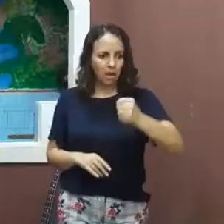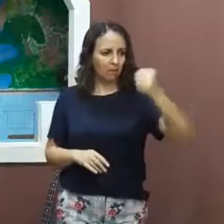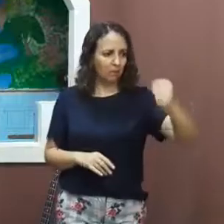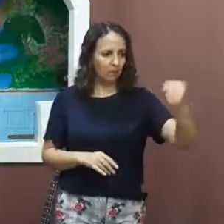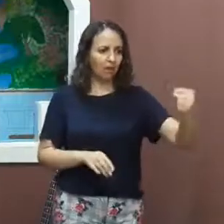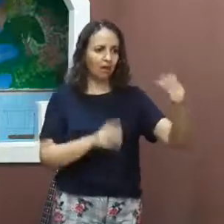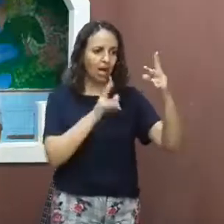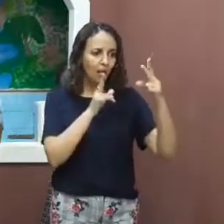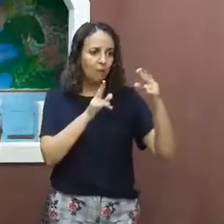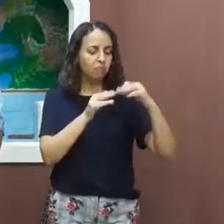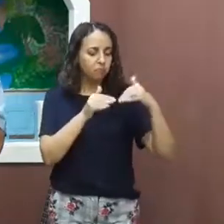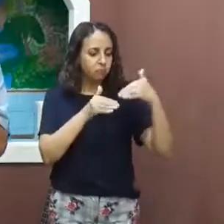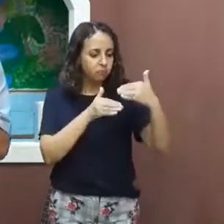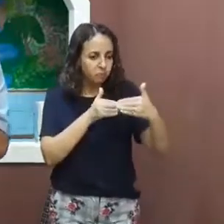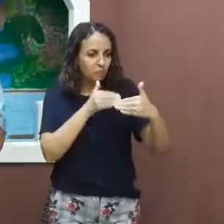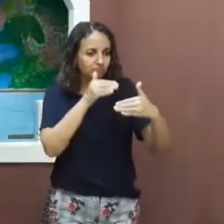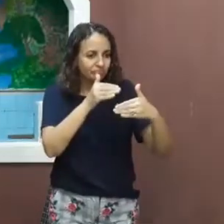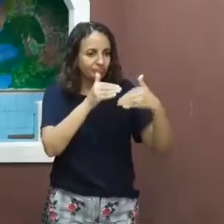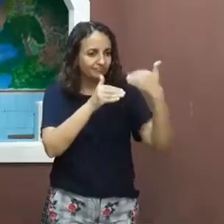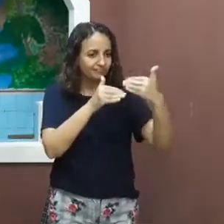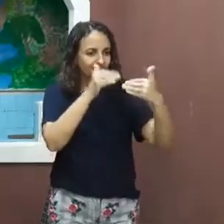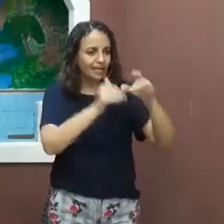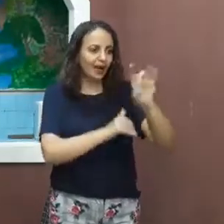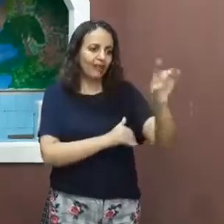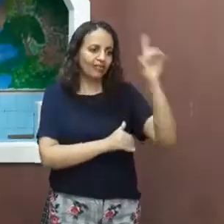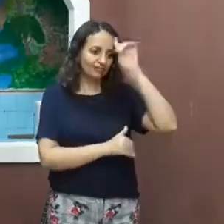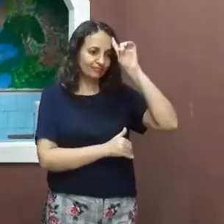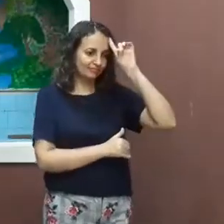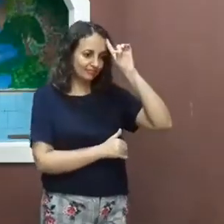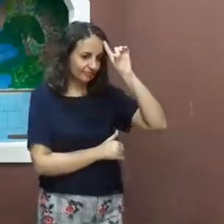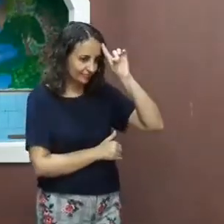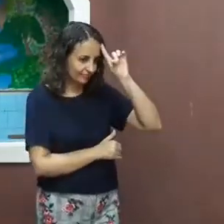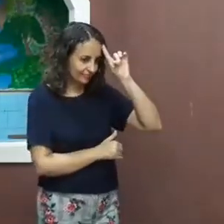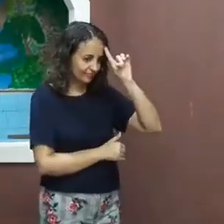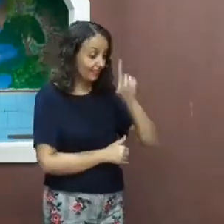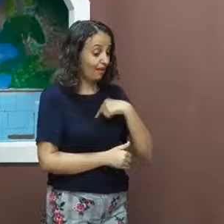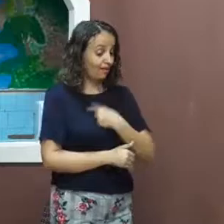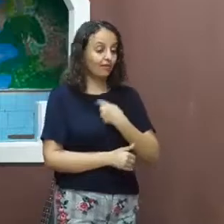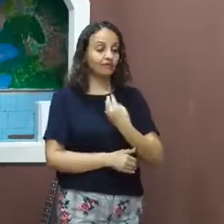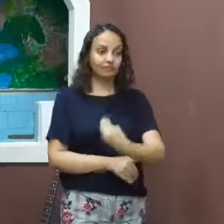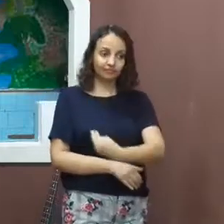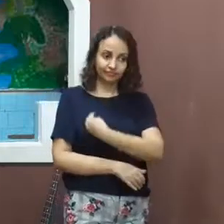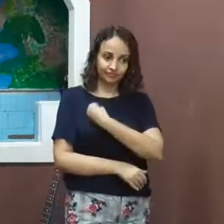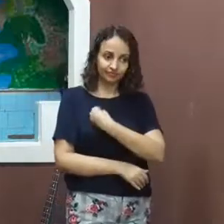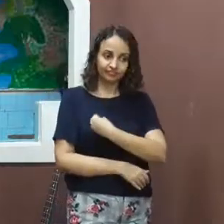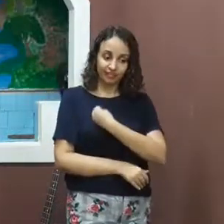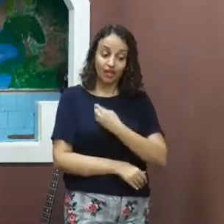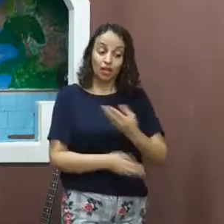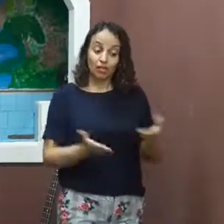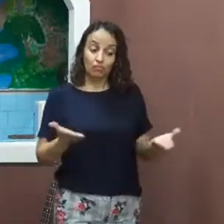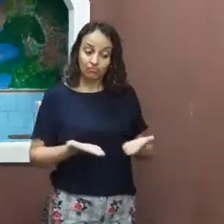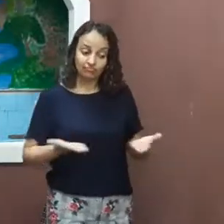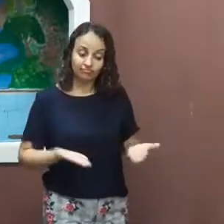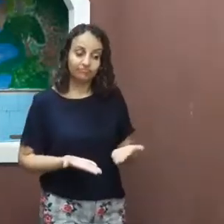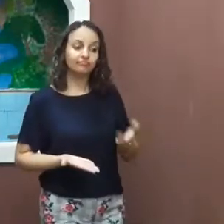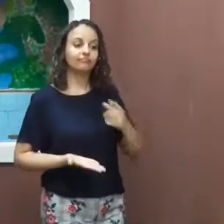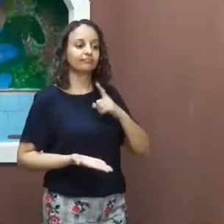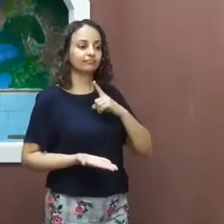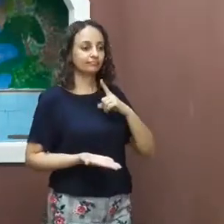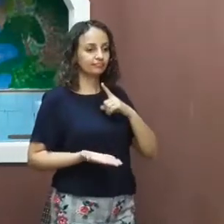Nós vivemos em tempos assim. Nós vivemos em tempos em que as